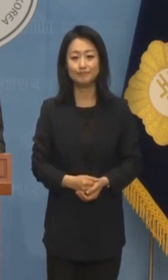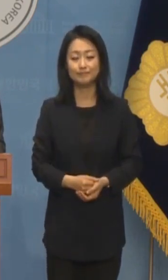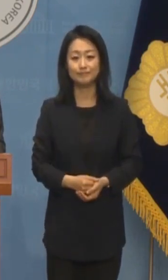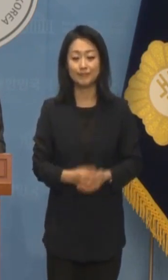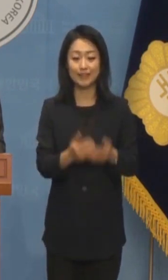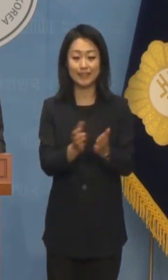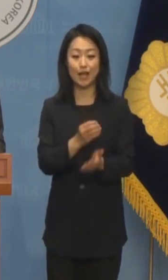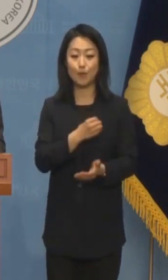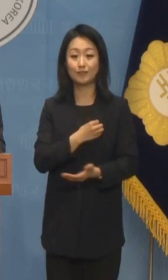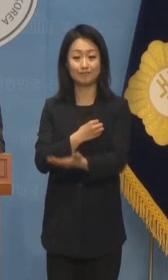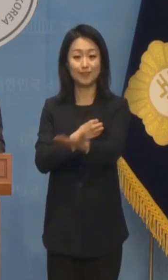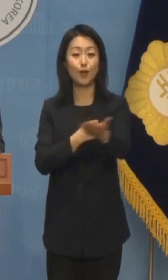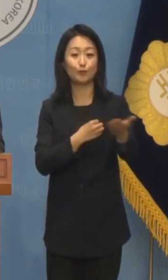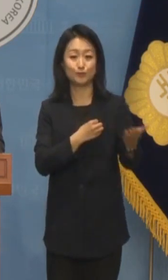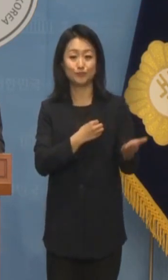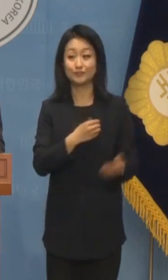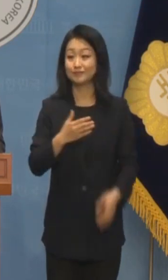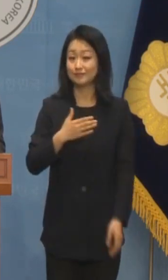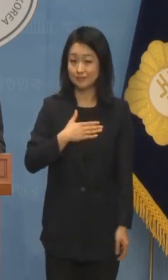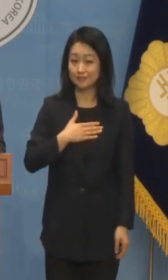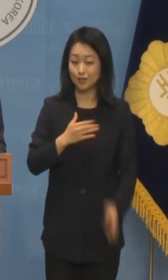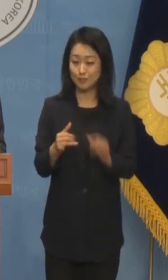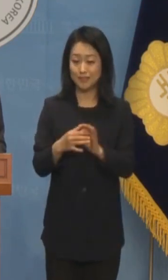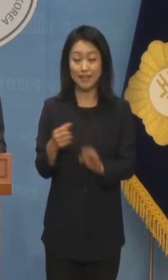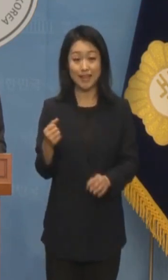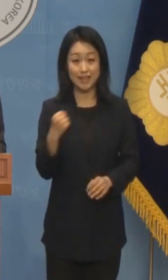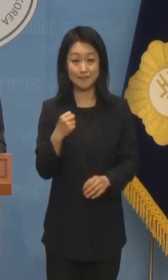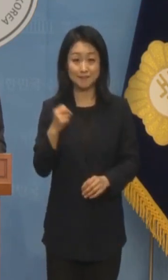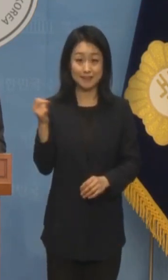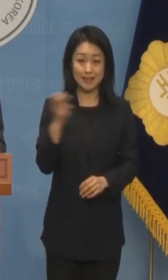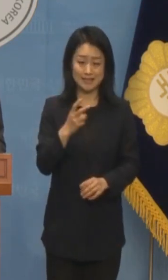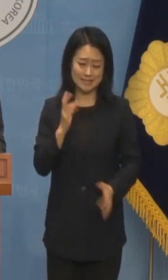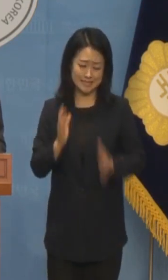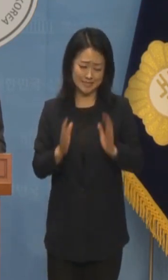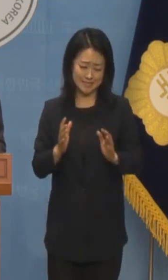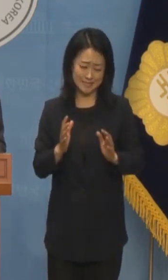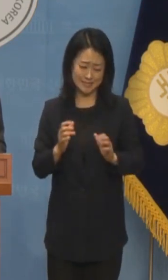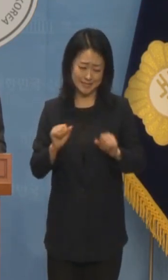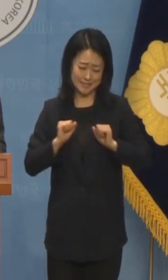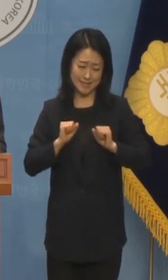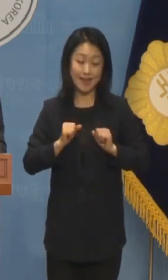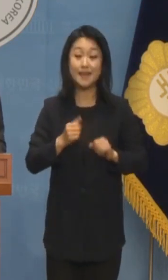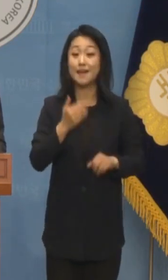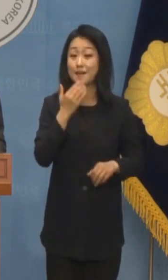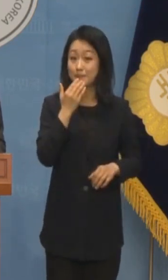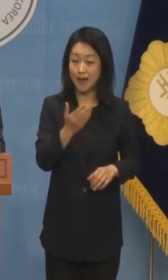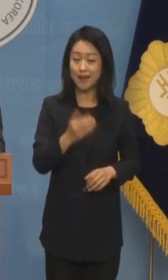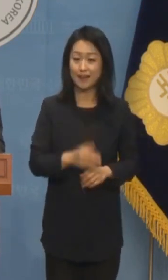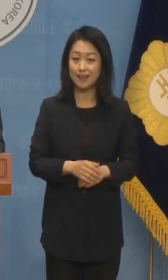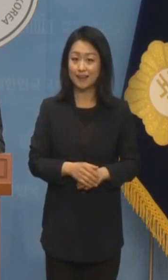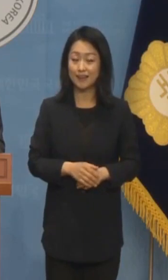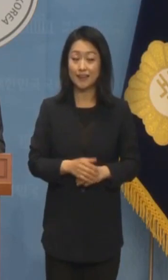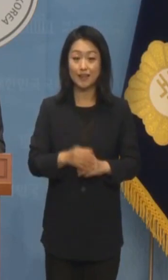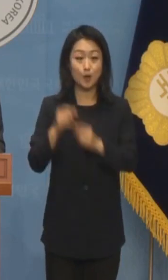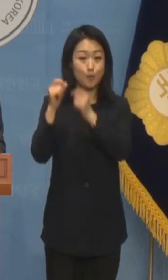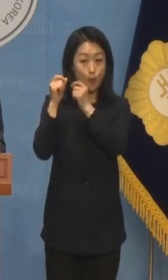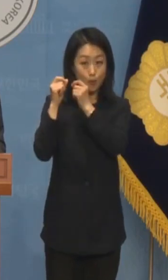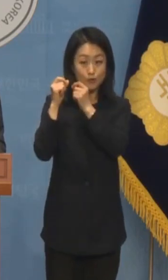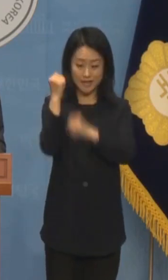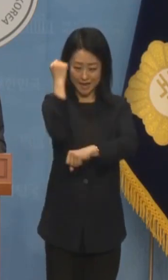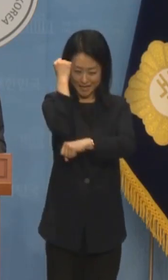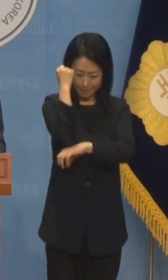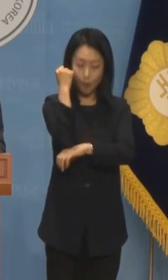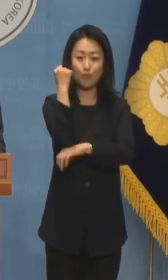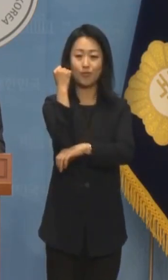당원 동지 여러분, 저는 국민의힘이 다시 달려갈 수 있다고 굳게 믿습니다. 대한민국 보수의 근본이